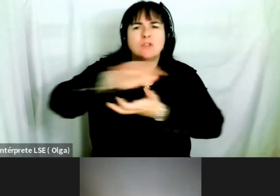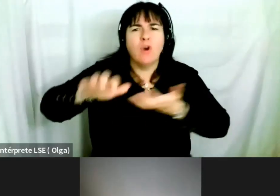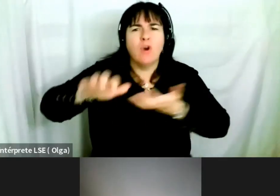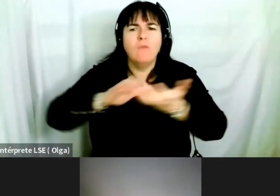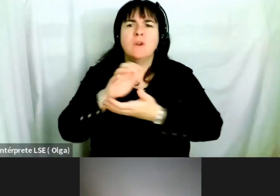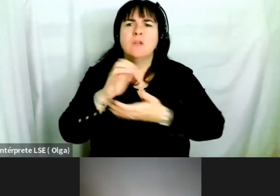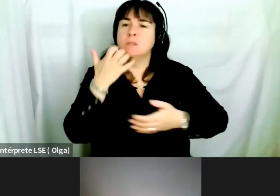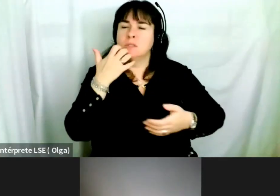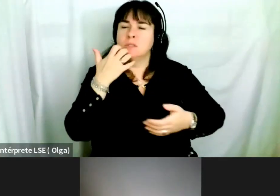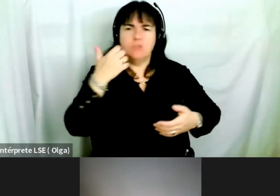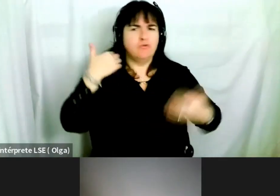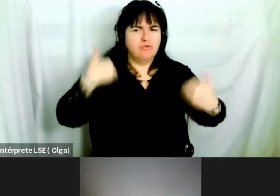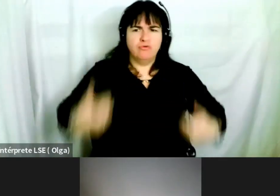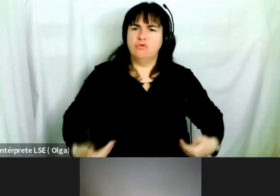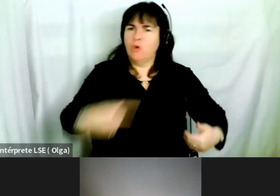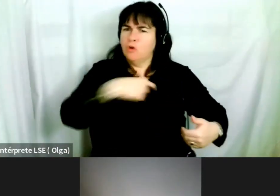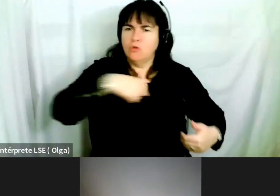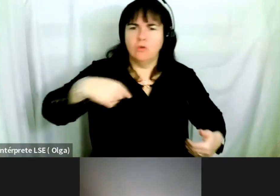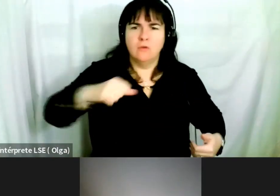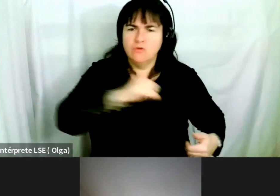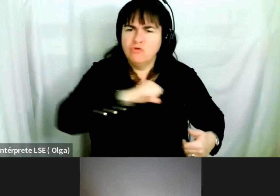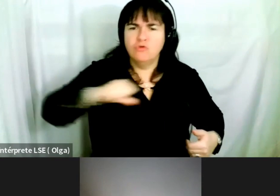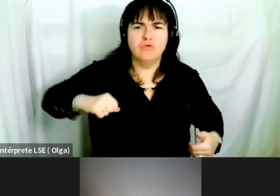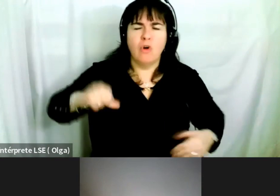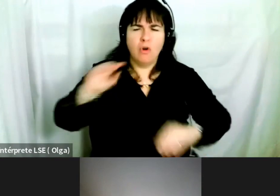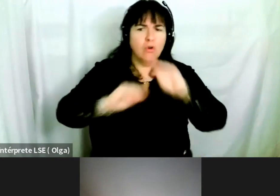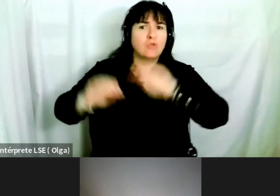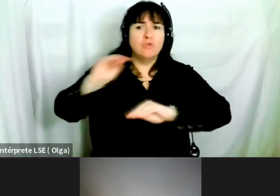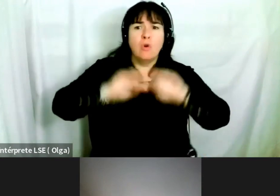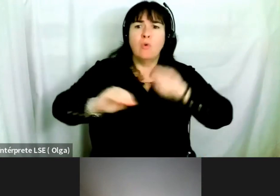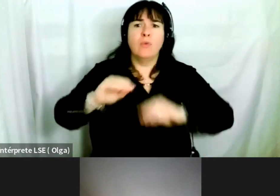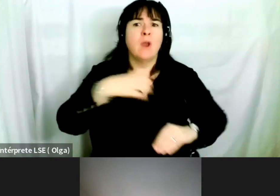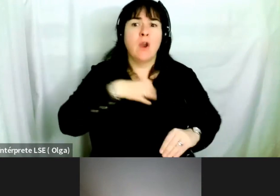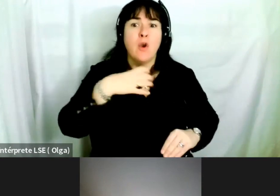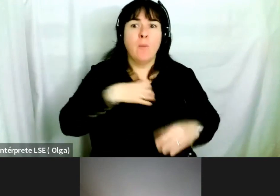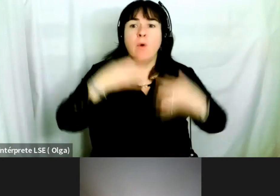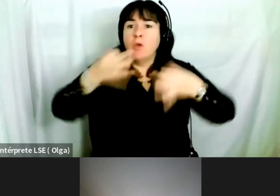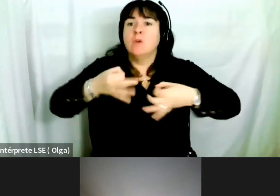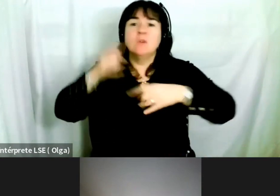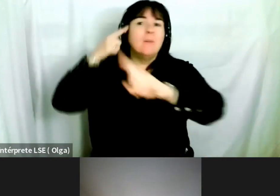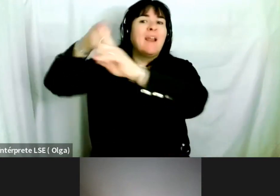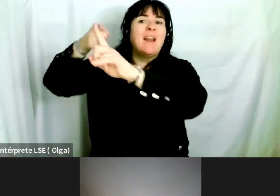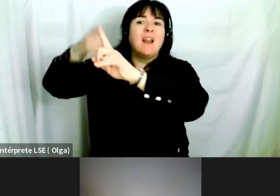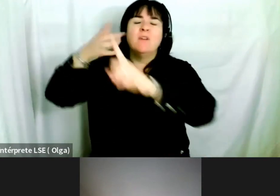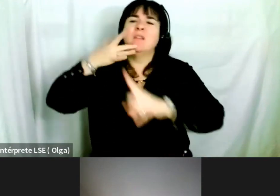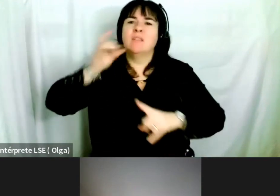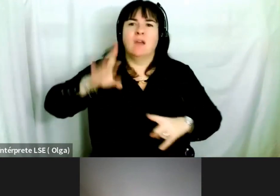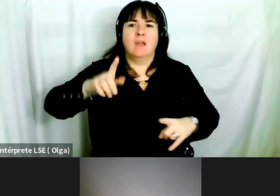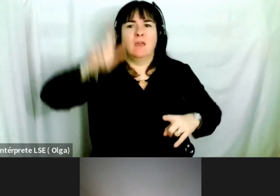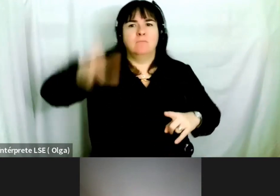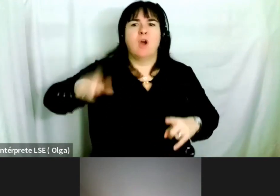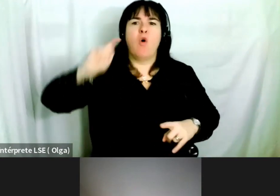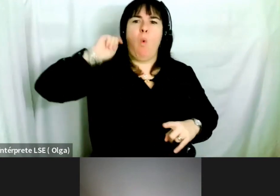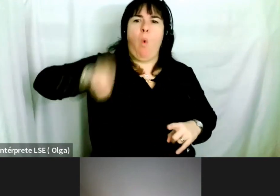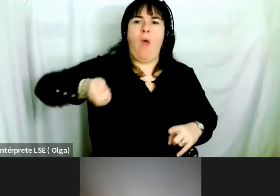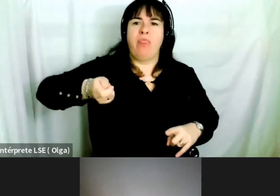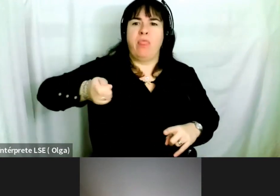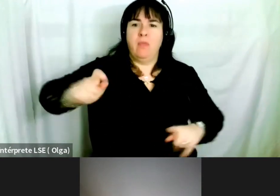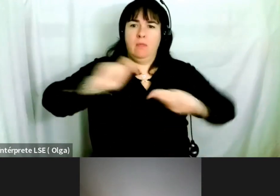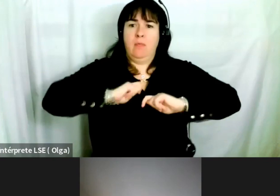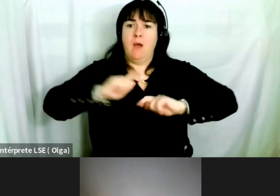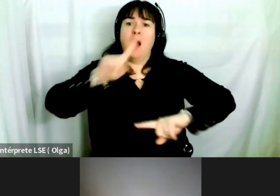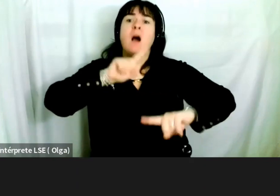por uno mismo, nuestra referencia es siempre acudir a un juez, que es el que va a solucionar el